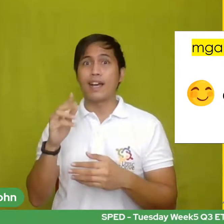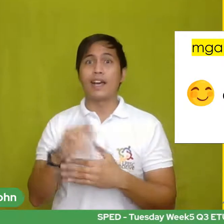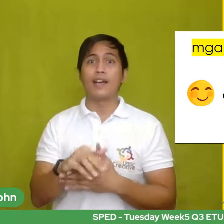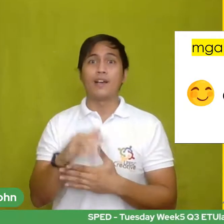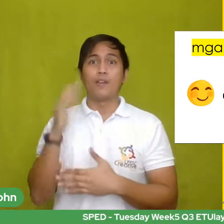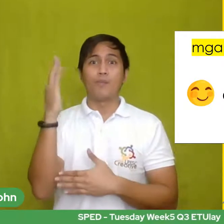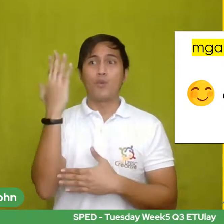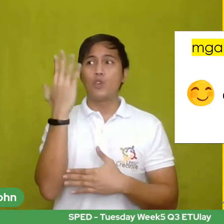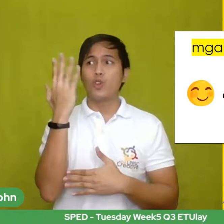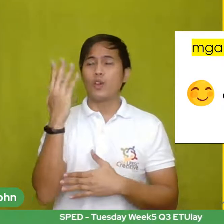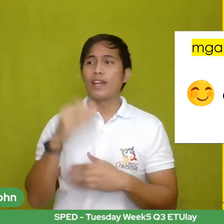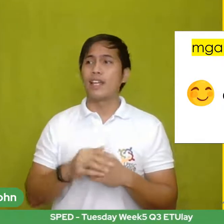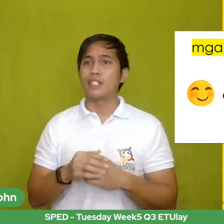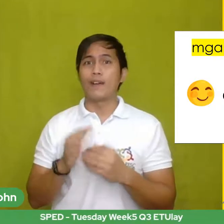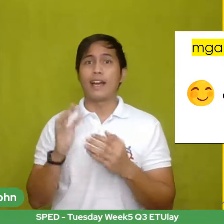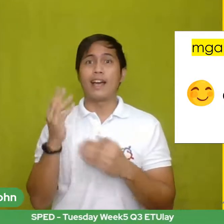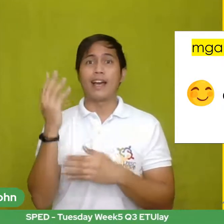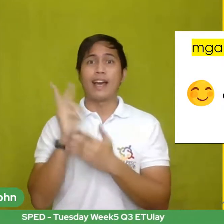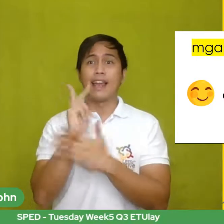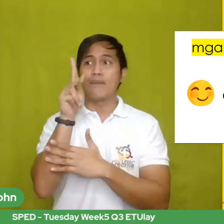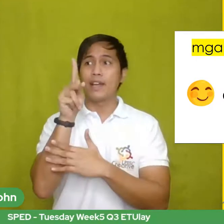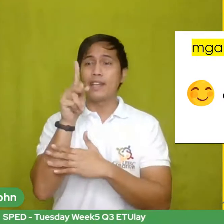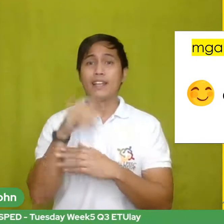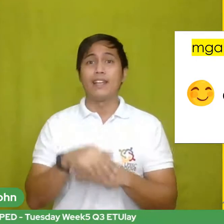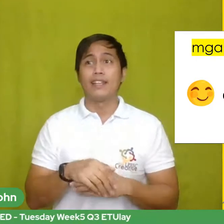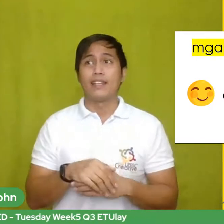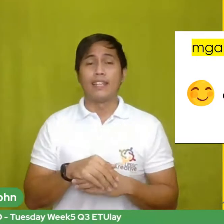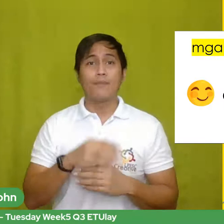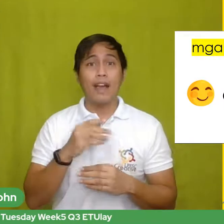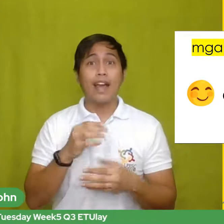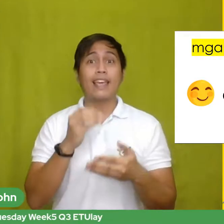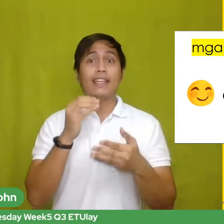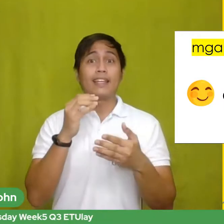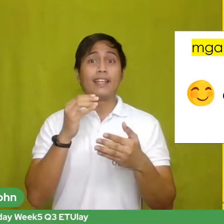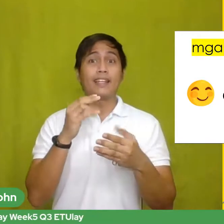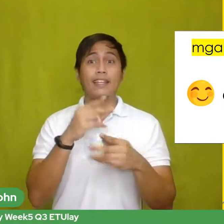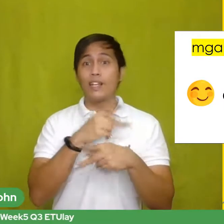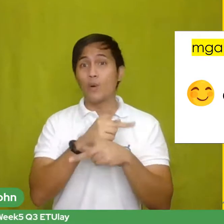mga puno, ayan, sa mga halaman, yan ba ay ginawa